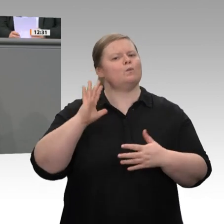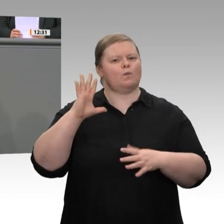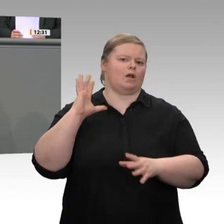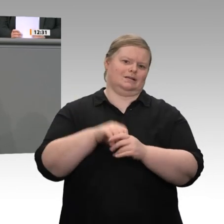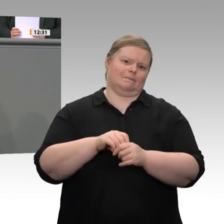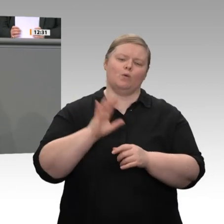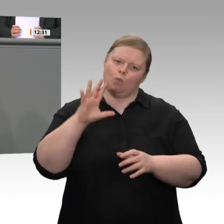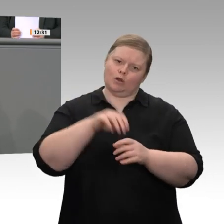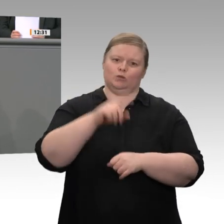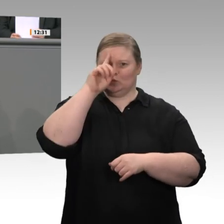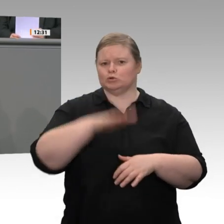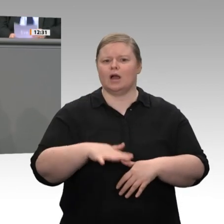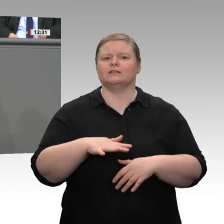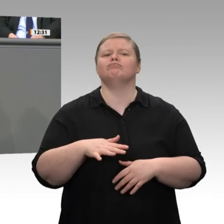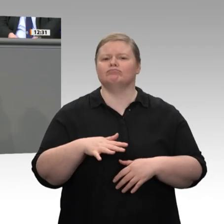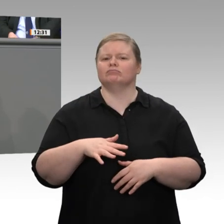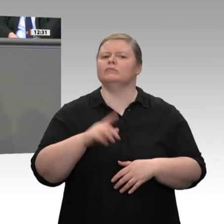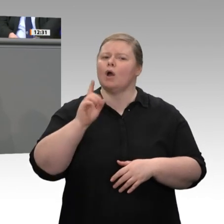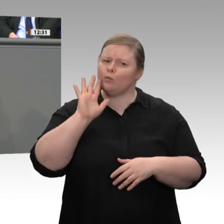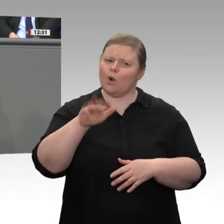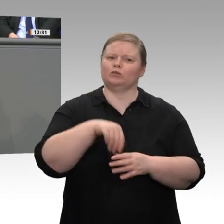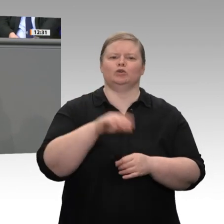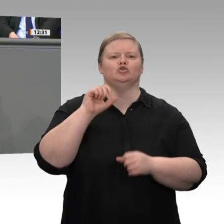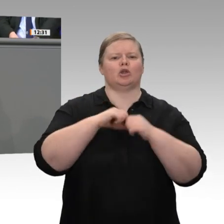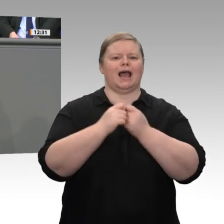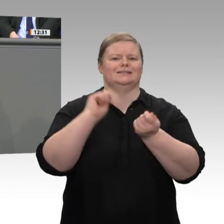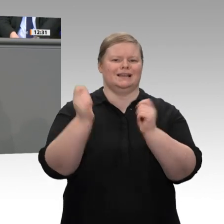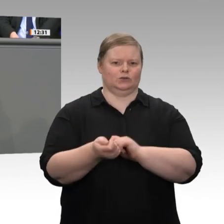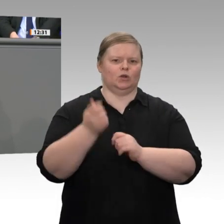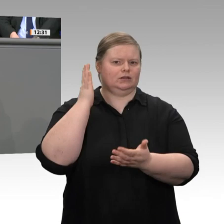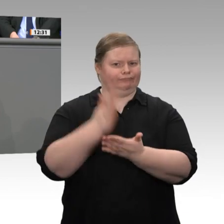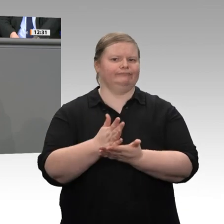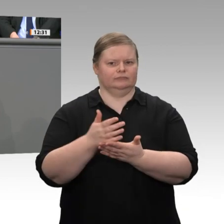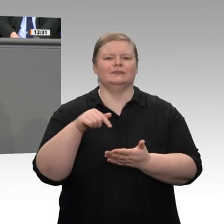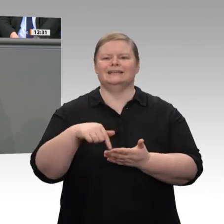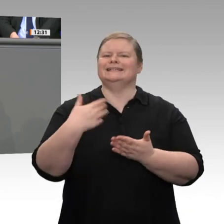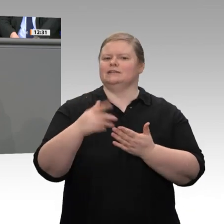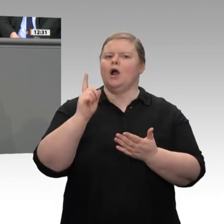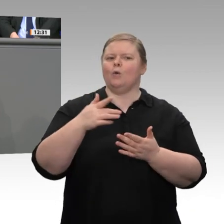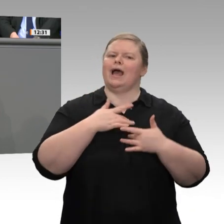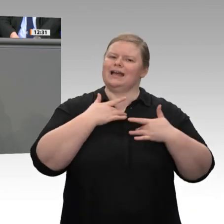ausgesprochen, dem Erinnern durch einen bundesweiten Feiertag am 8. Mai Raum zu geben.